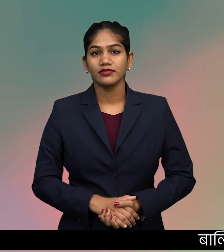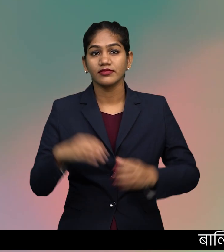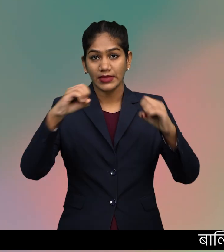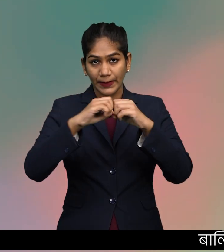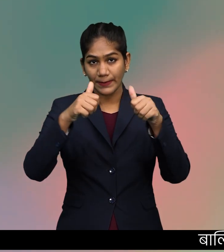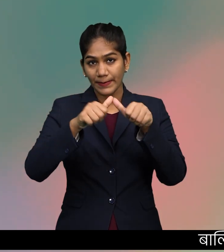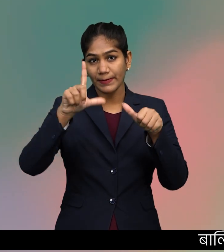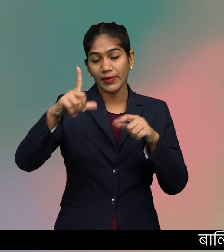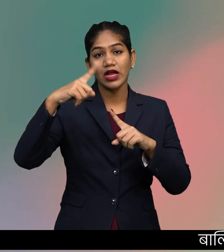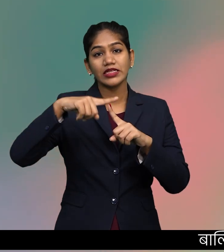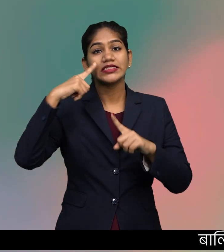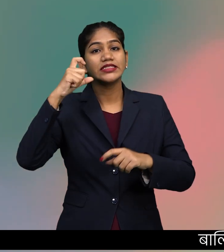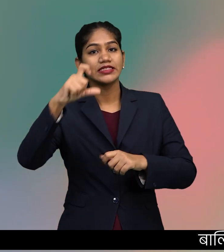बाल्टिक समुद्र 10 डिग्री,